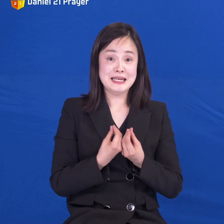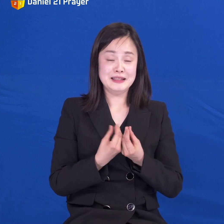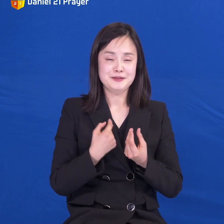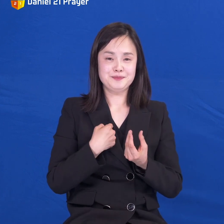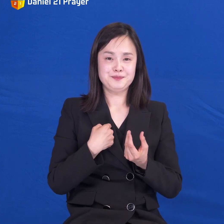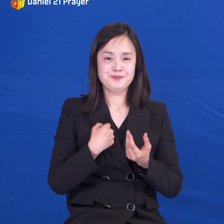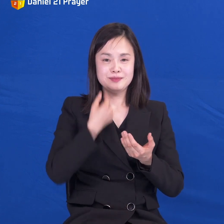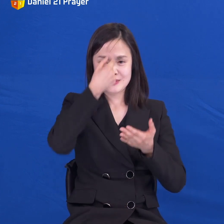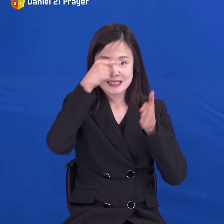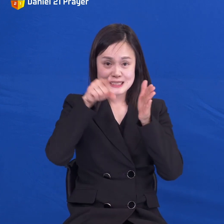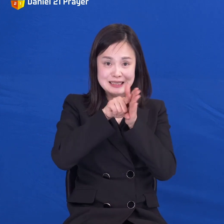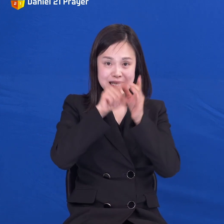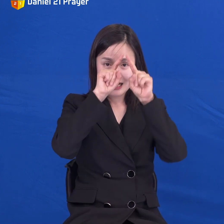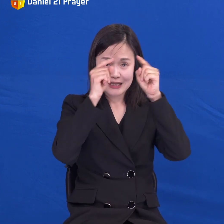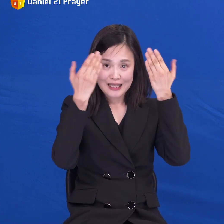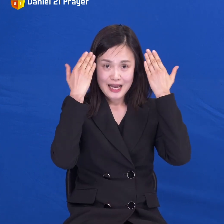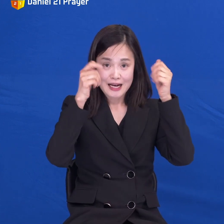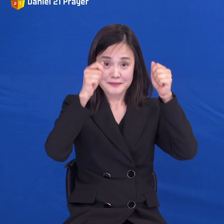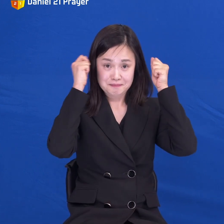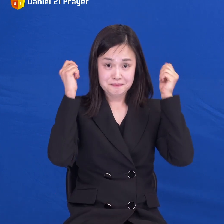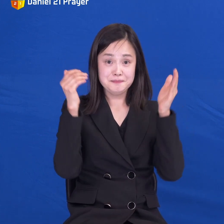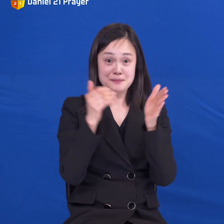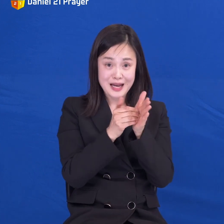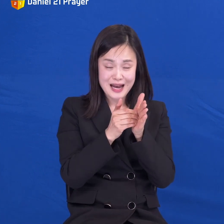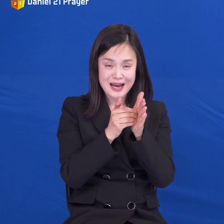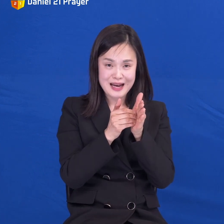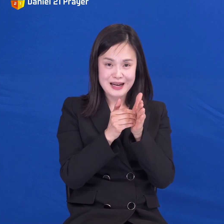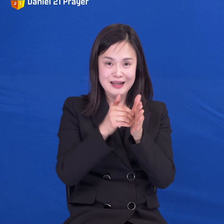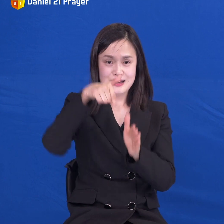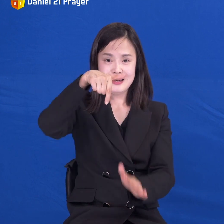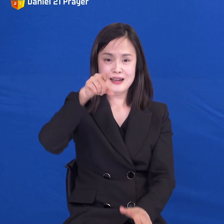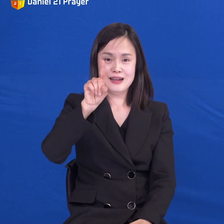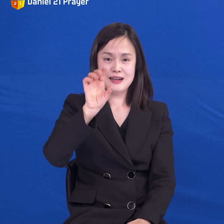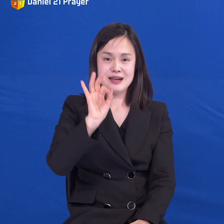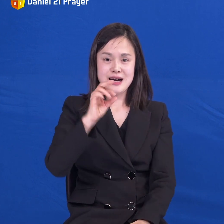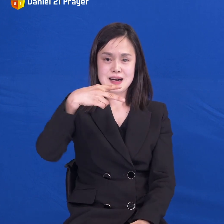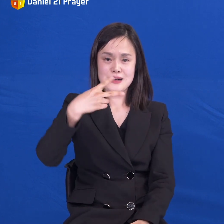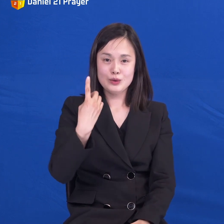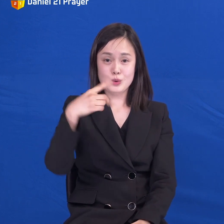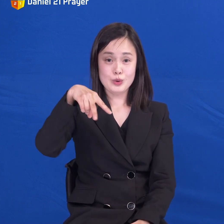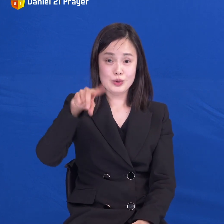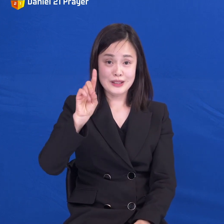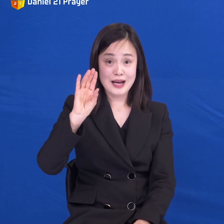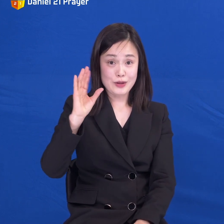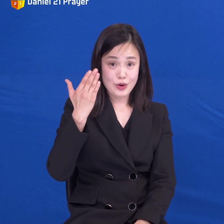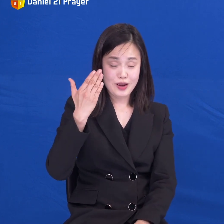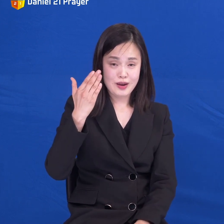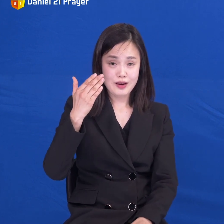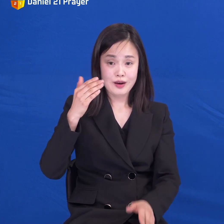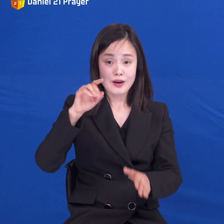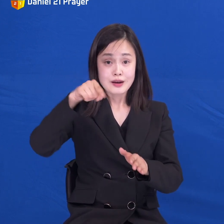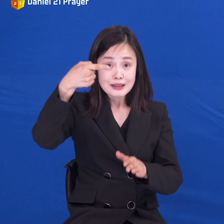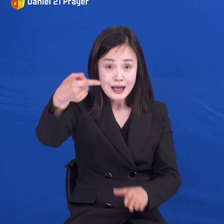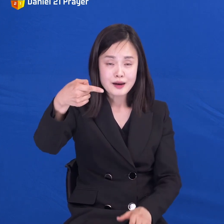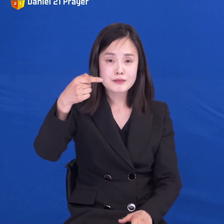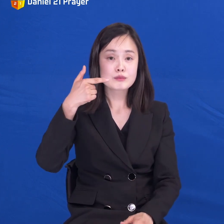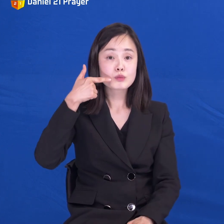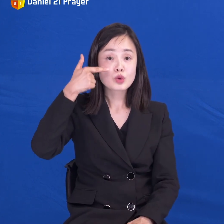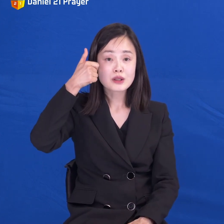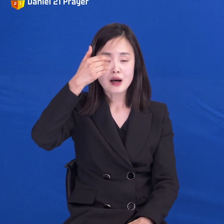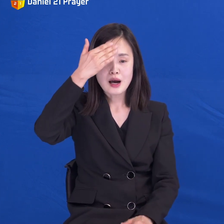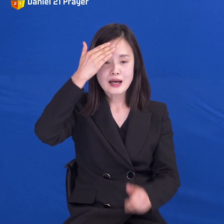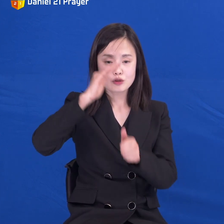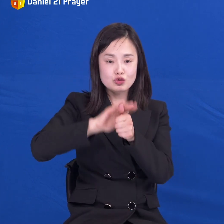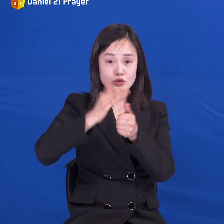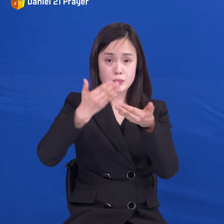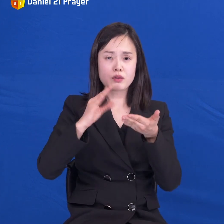졸업하고 강도사가 됐어요. 그리고 목사 안수를 받아야 되는데 결혼을 못해서